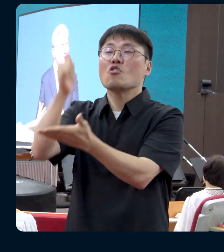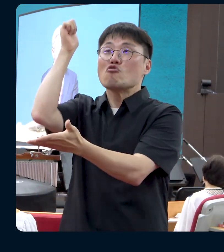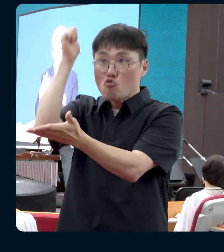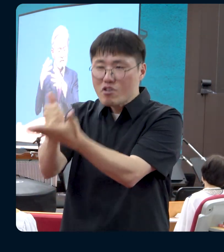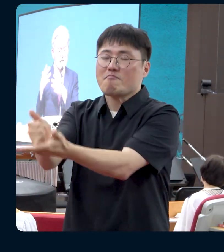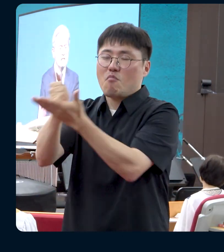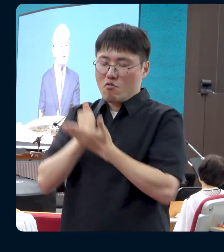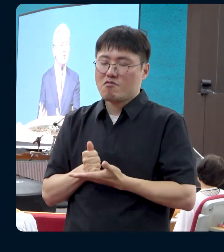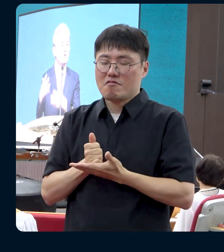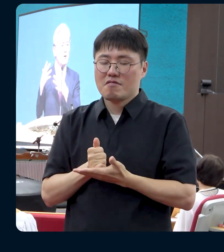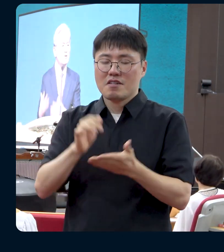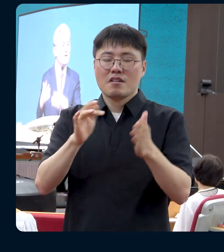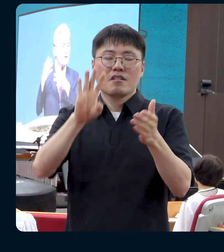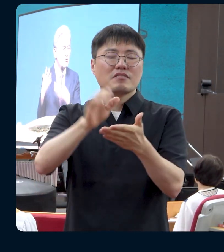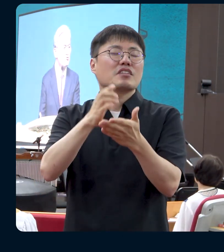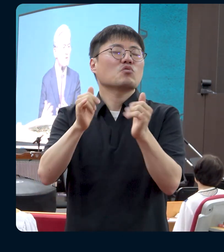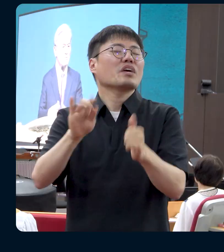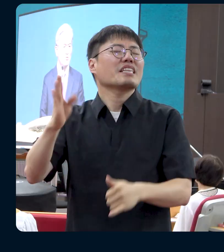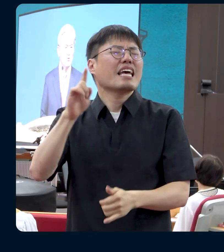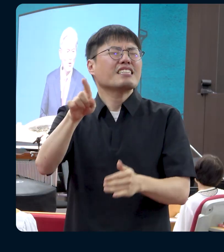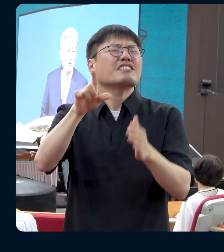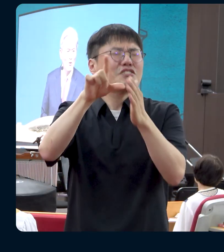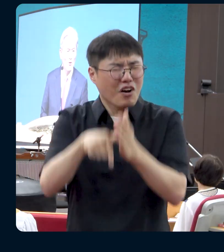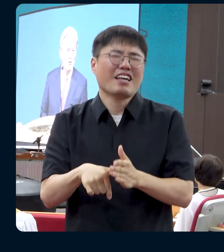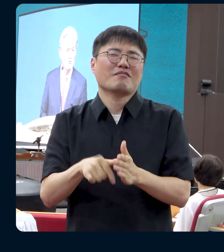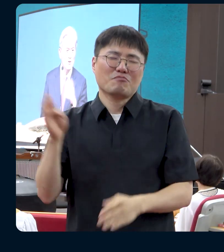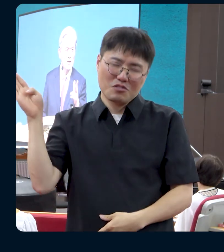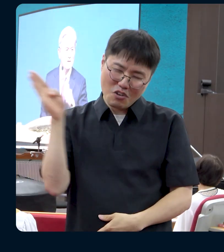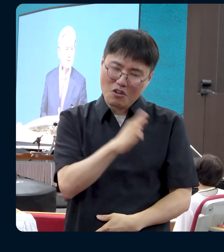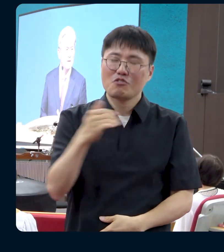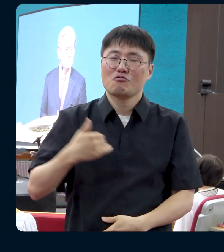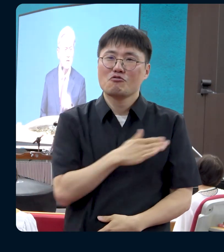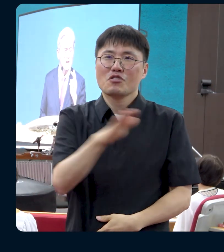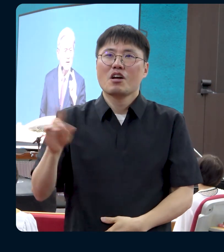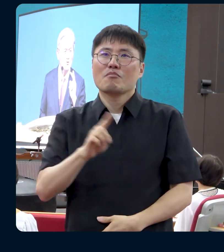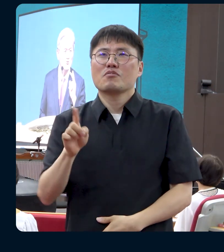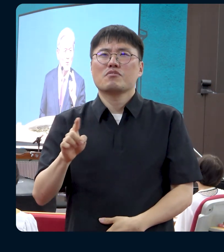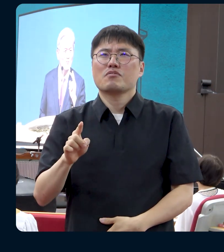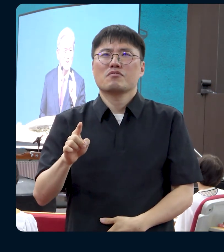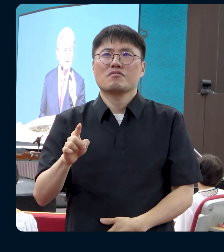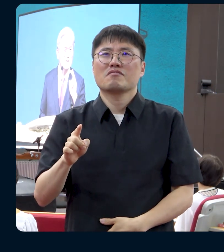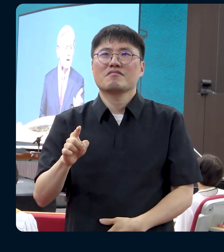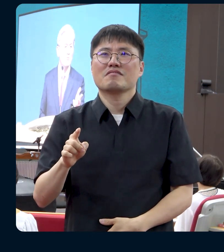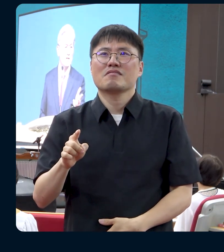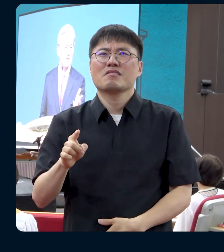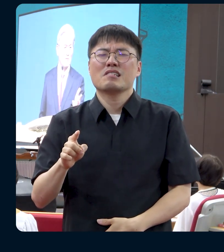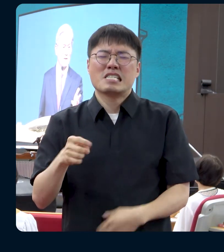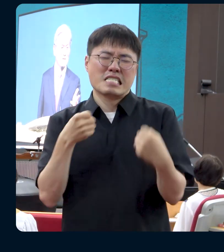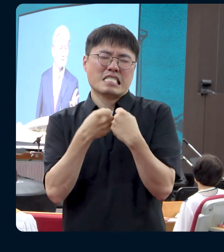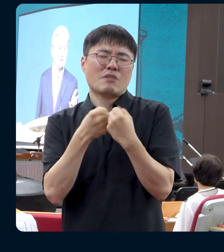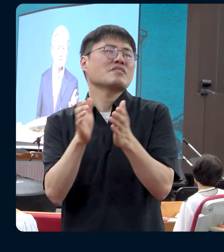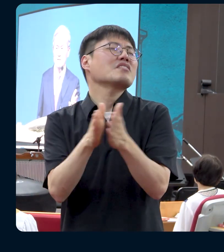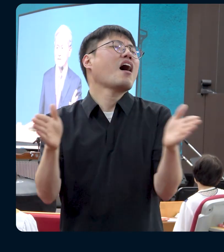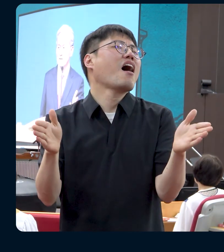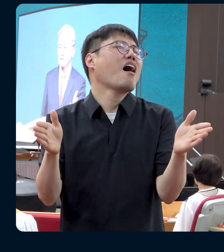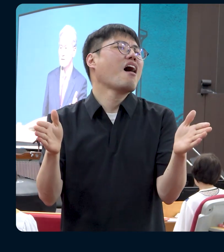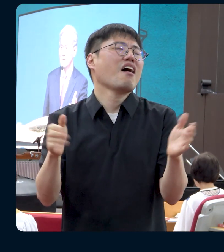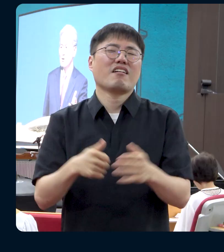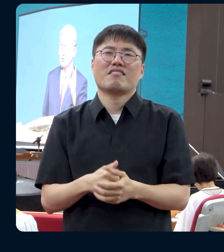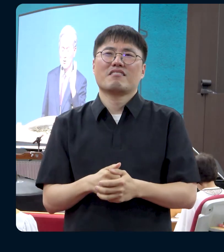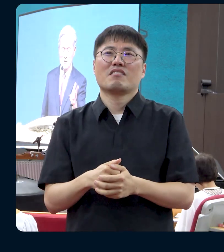그리스도를 주인으로 모시면서 그리스도인이 되는 그 순간부터 우리에게는 피할 수 없는 싸움이 시작된다는